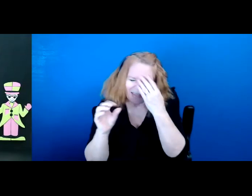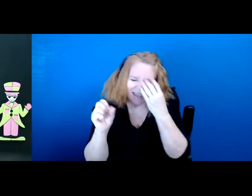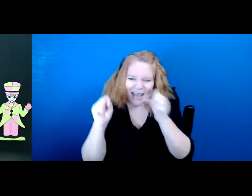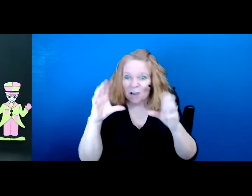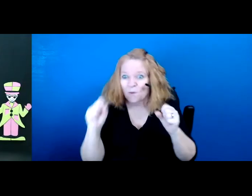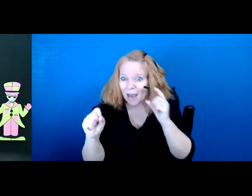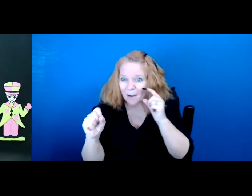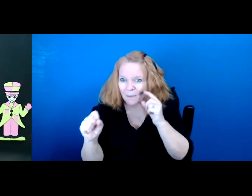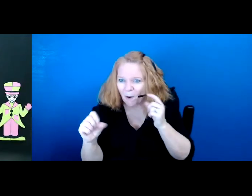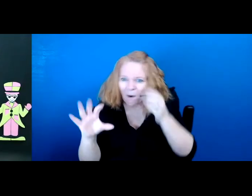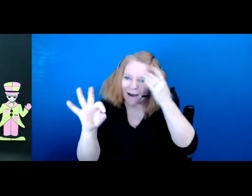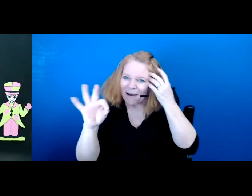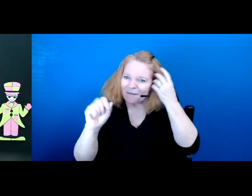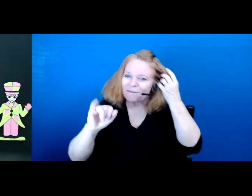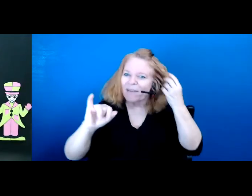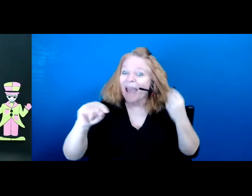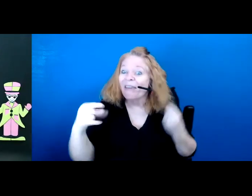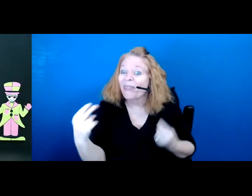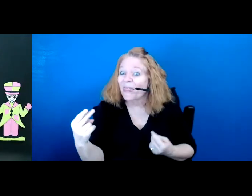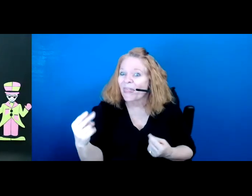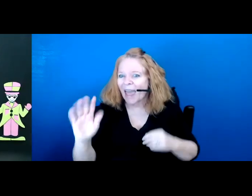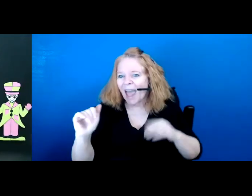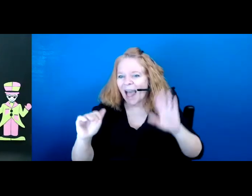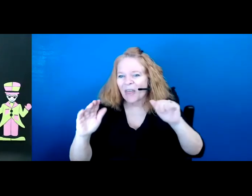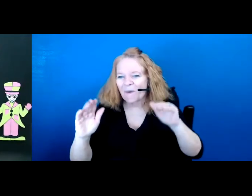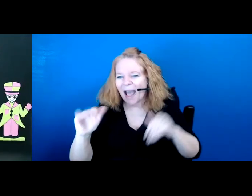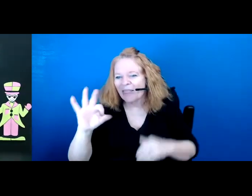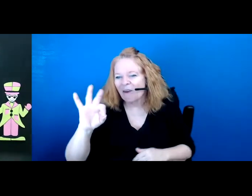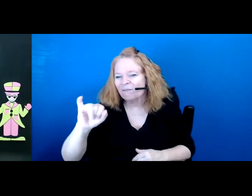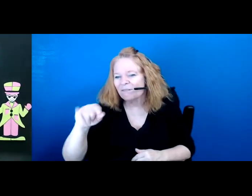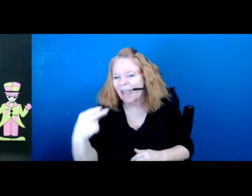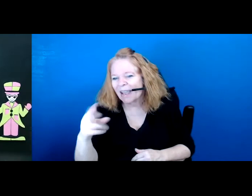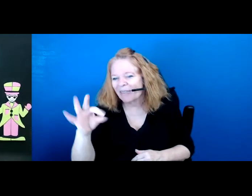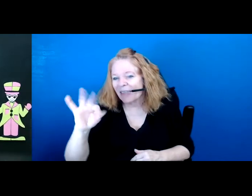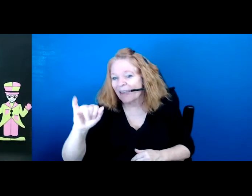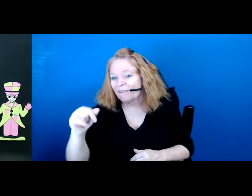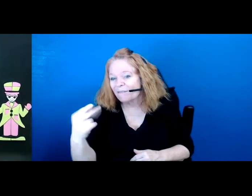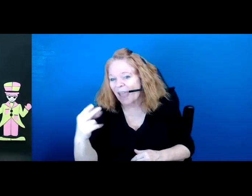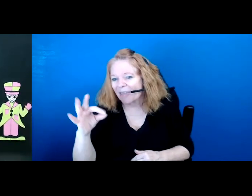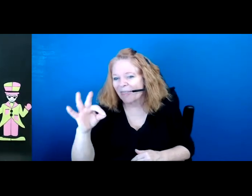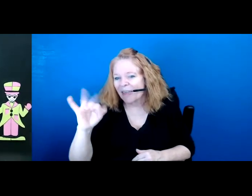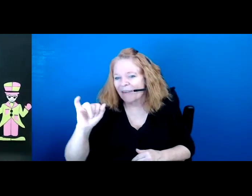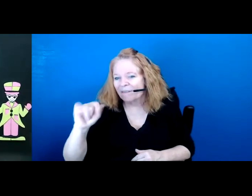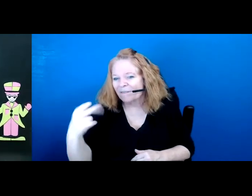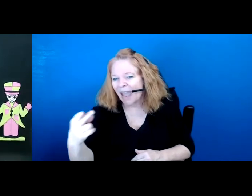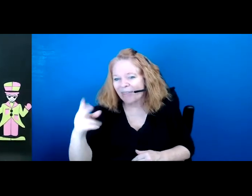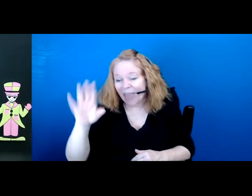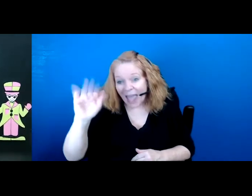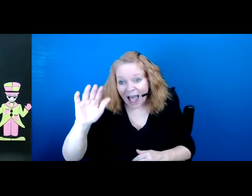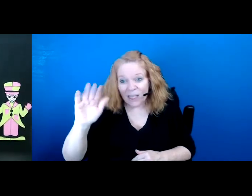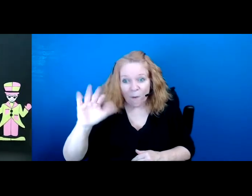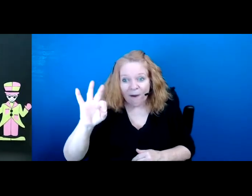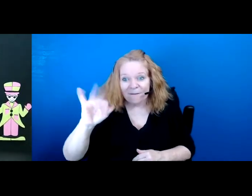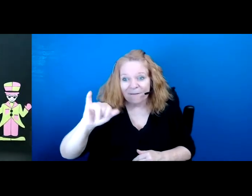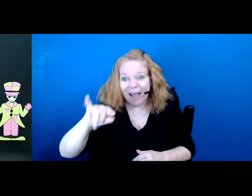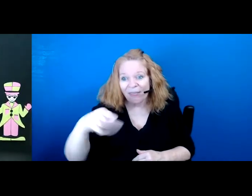tenemos a la increíble 6 o la 666 qué bueno que está aquí